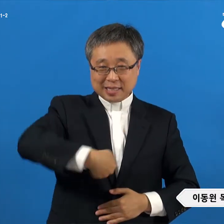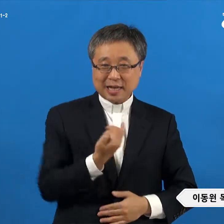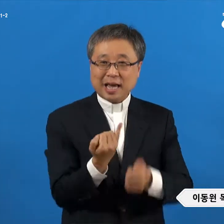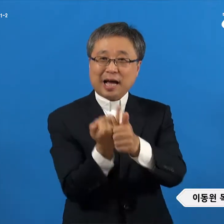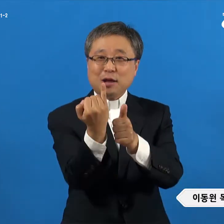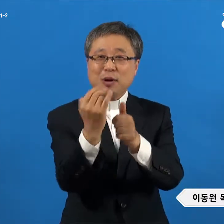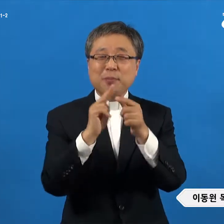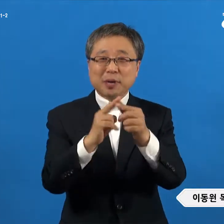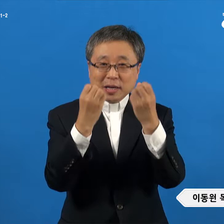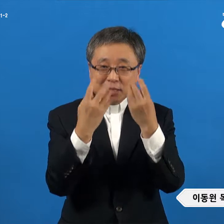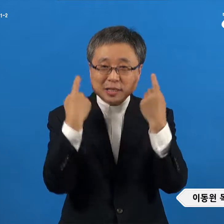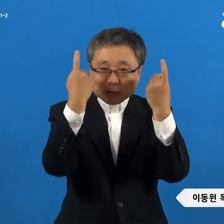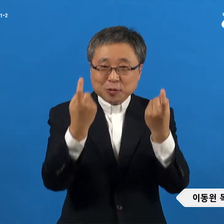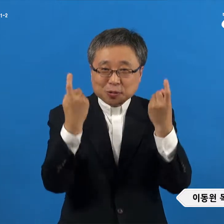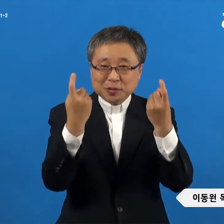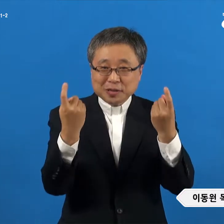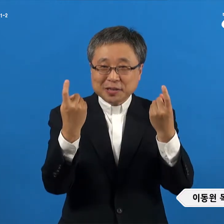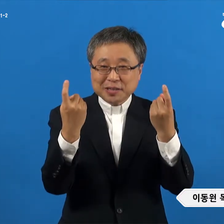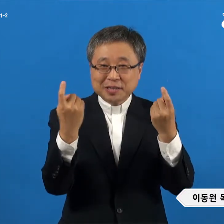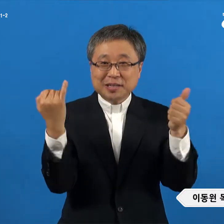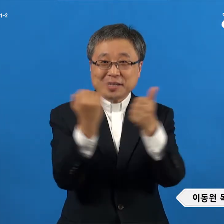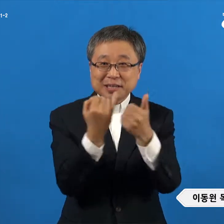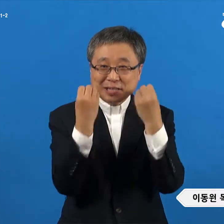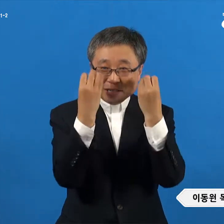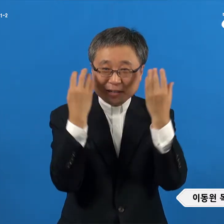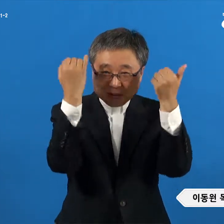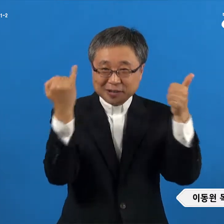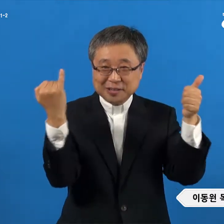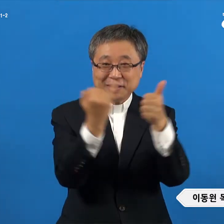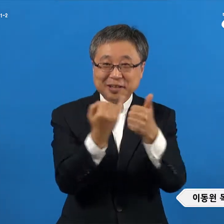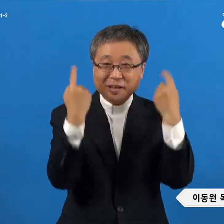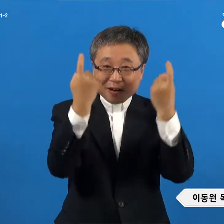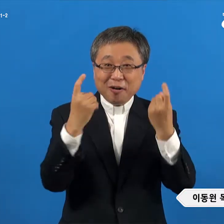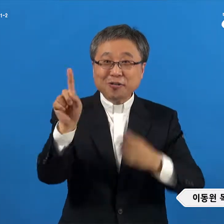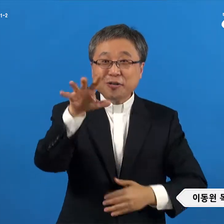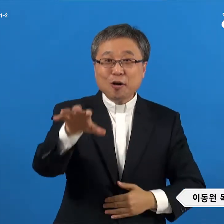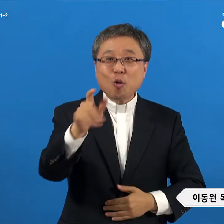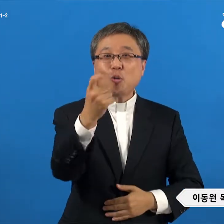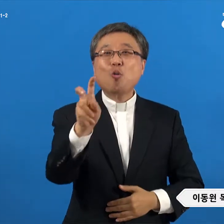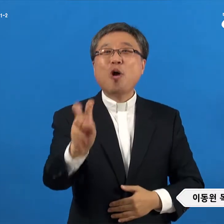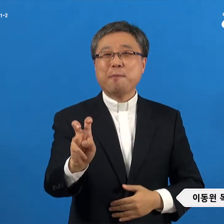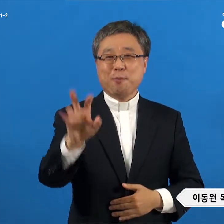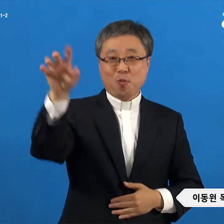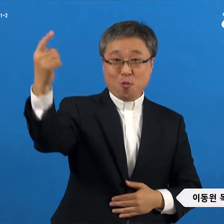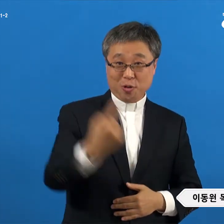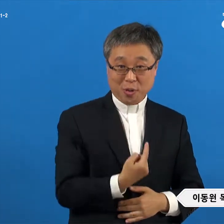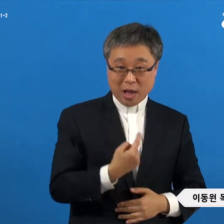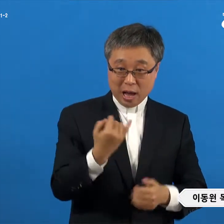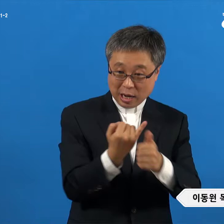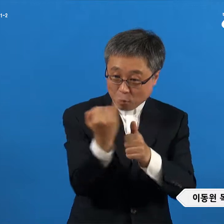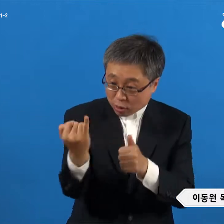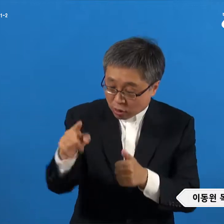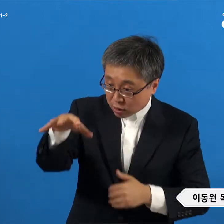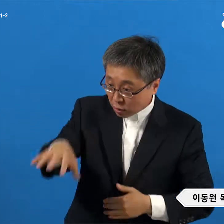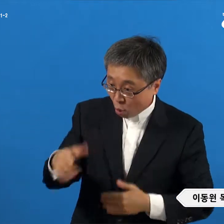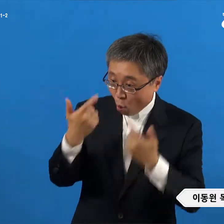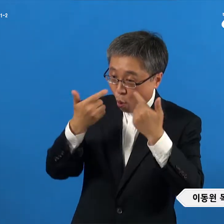신혼여행을 어디로 왔을 것 같아요? 괌으로 왔어요. 그곳으로 왔어요. 아내와 그 장소를 확인해요. 그리고 그